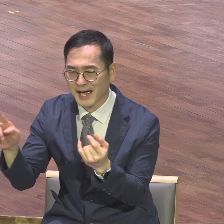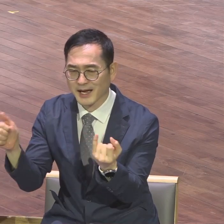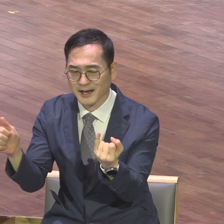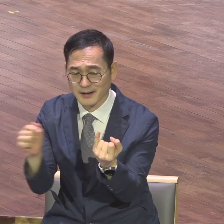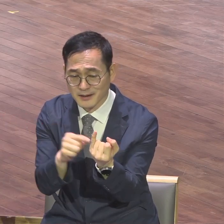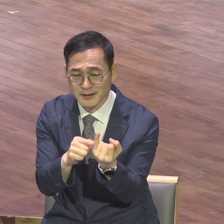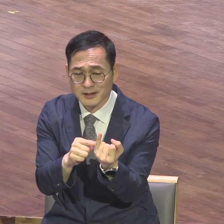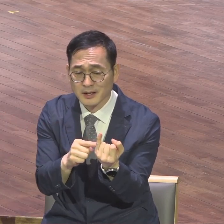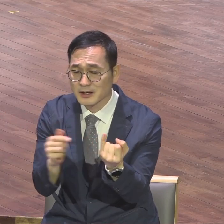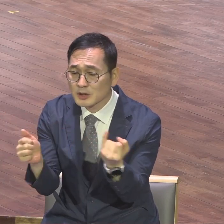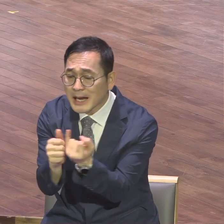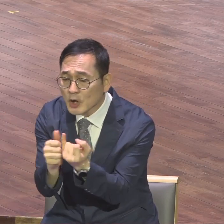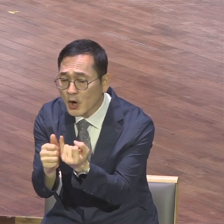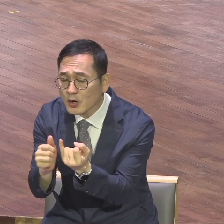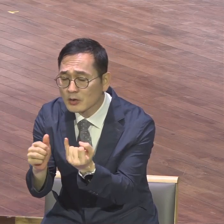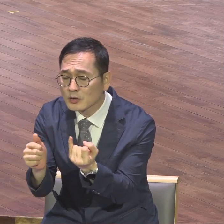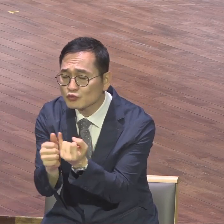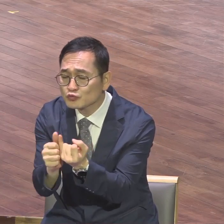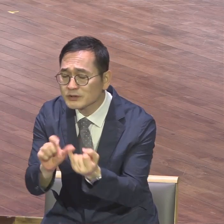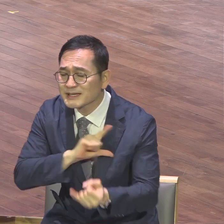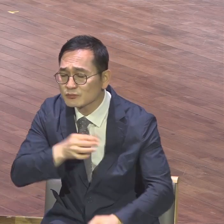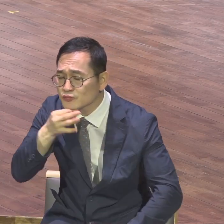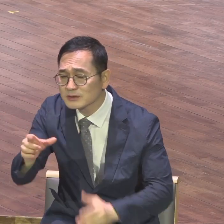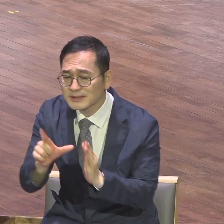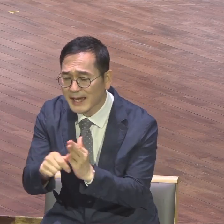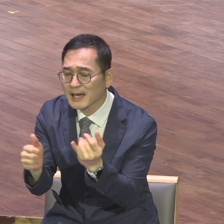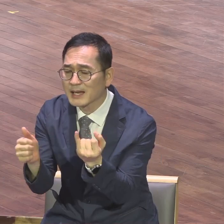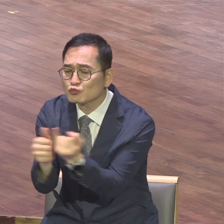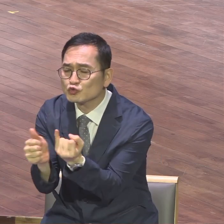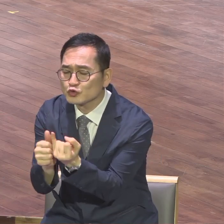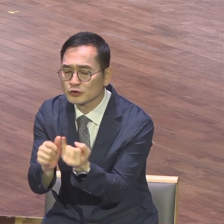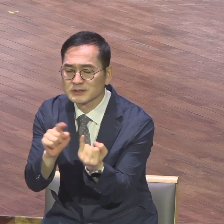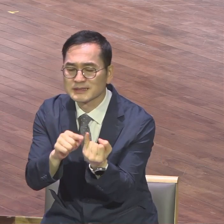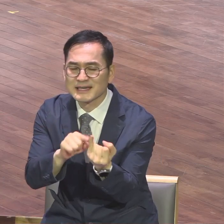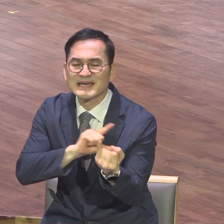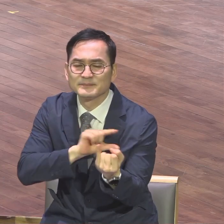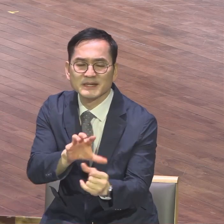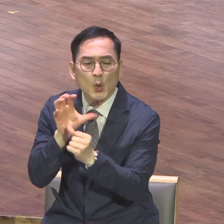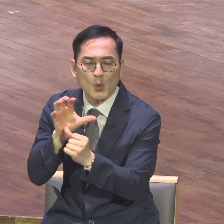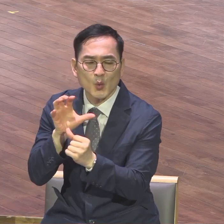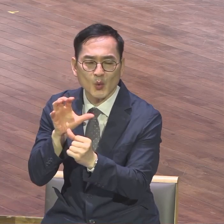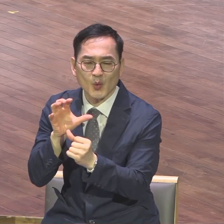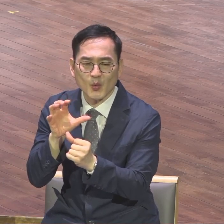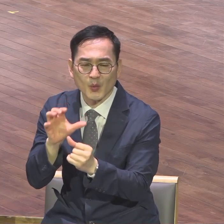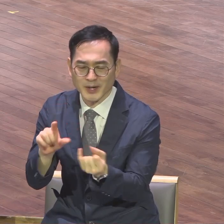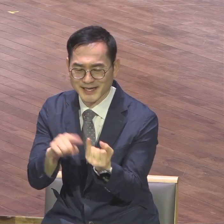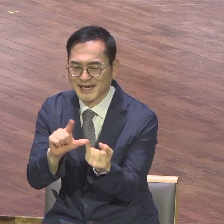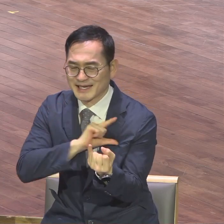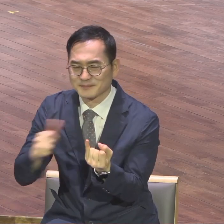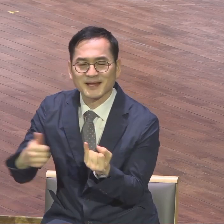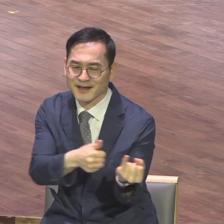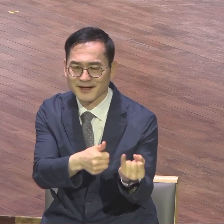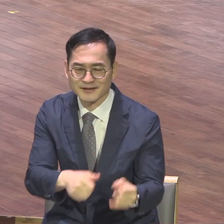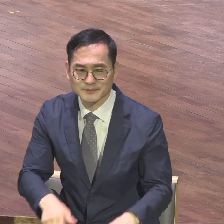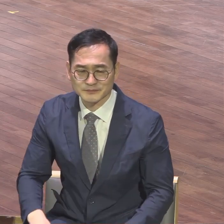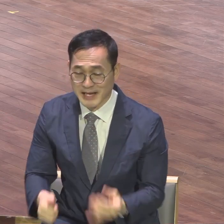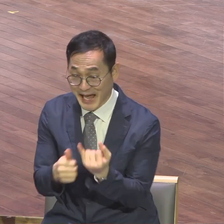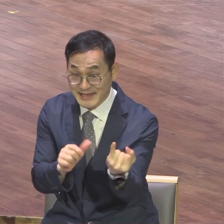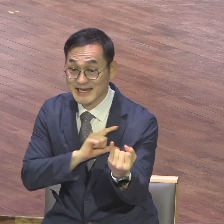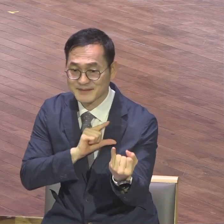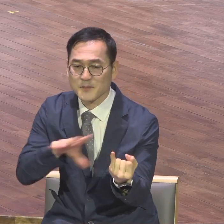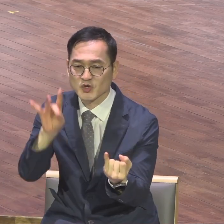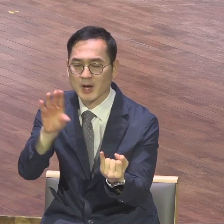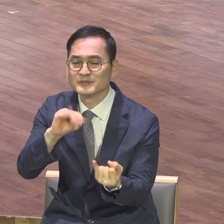애칭이 브리스가인데 브리스가 부부 그렇게 표현해요. 아굴라가 남편인데 아내 이름이 먼저